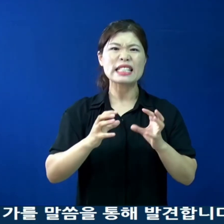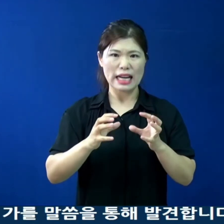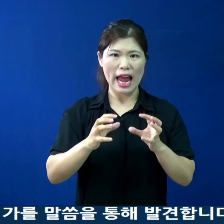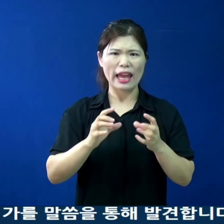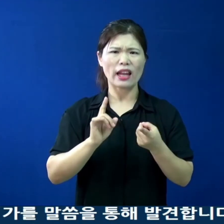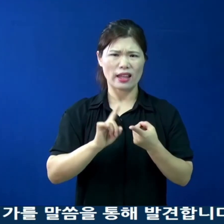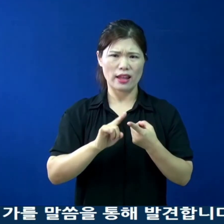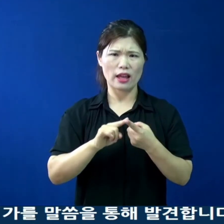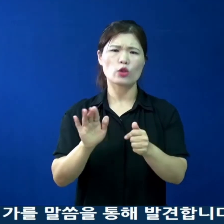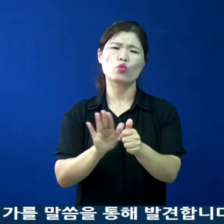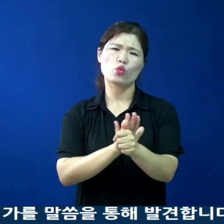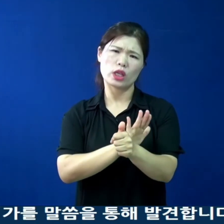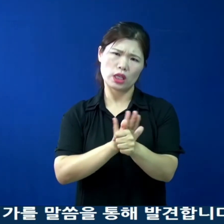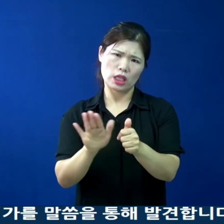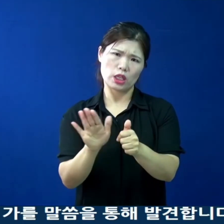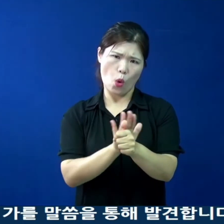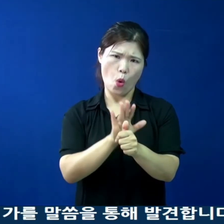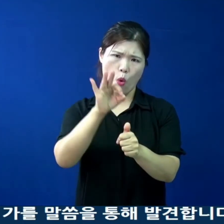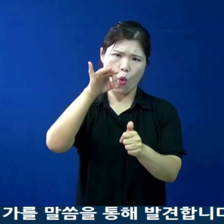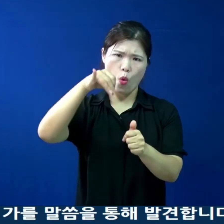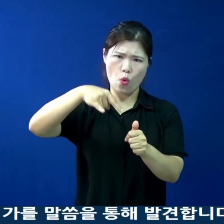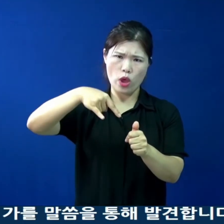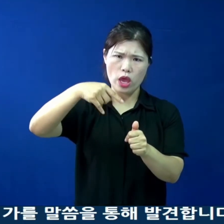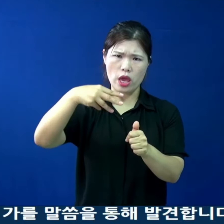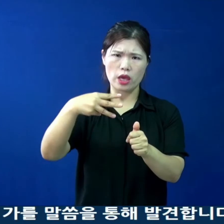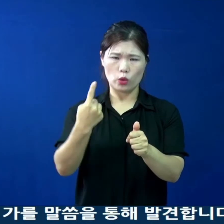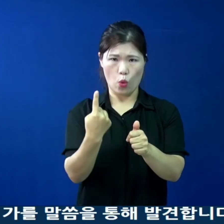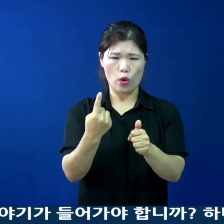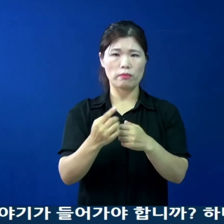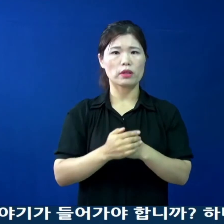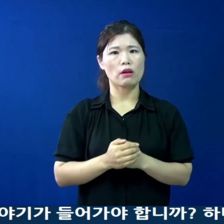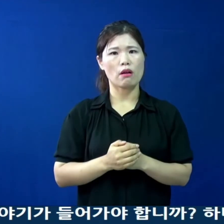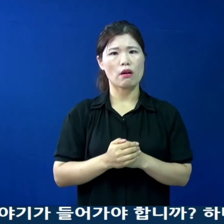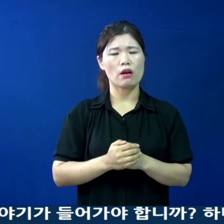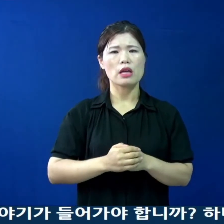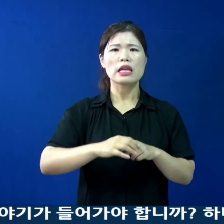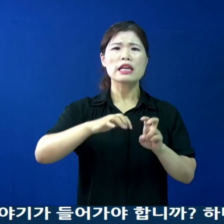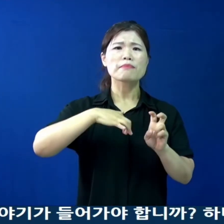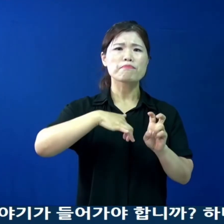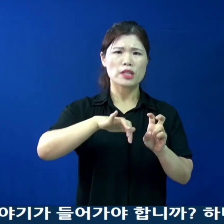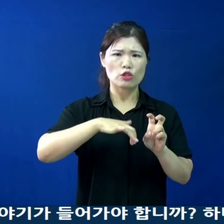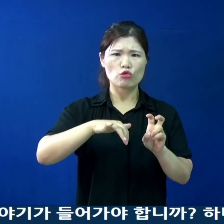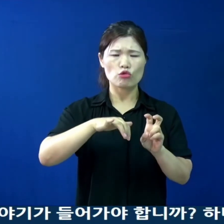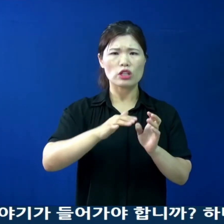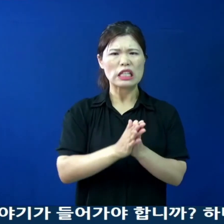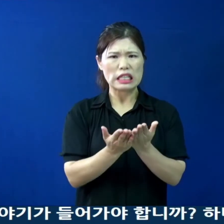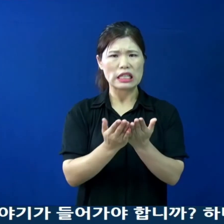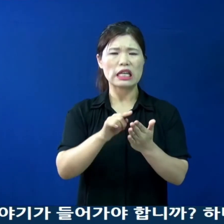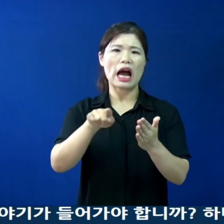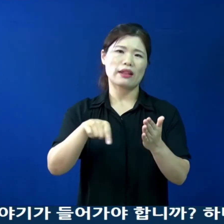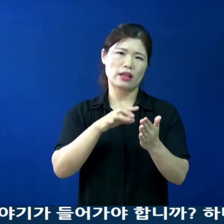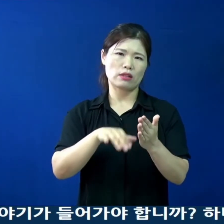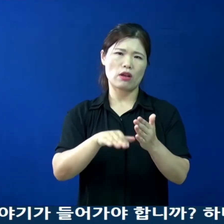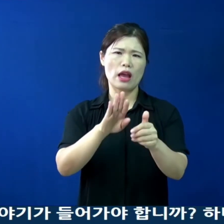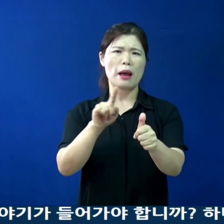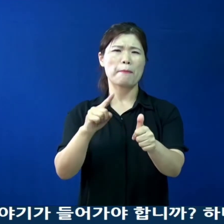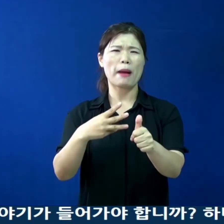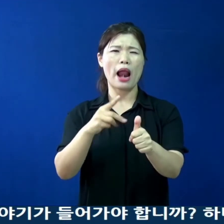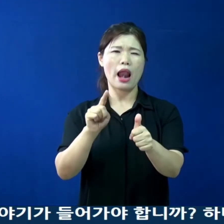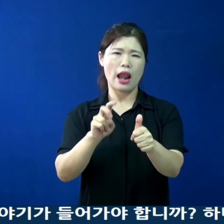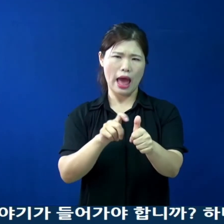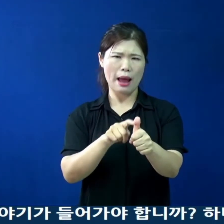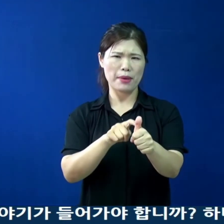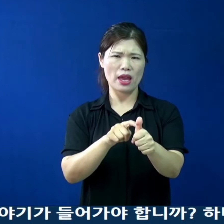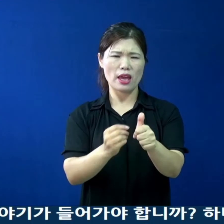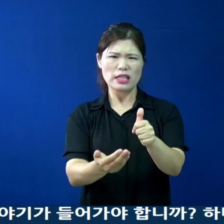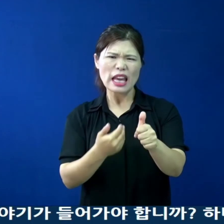위로입니다. 이것이 민수기 안에서 발람의 예언이 차지하는 포지션입니다. 그런 의미를